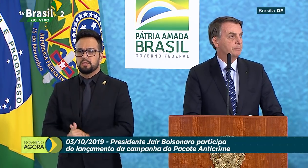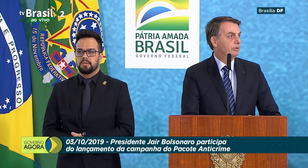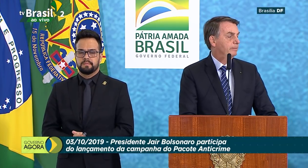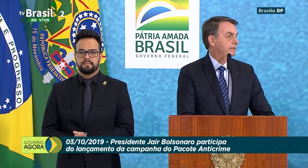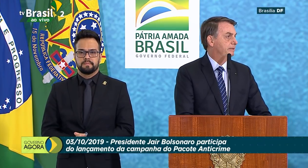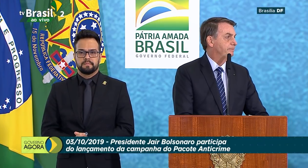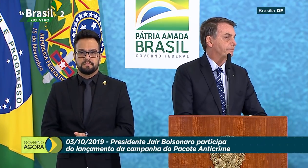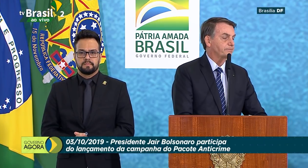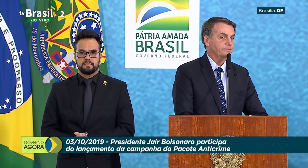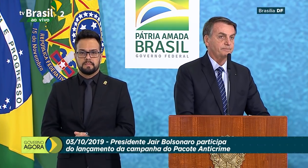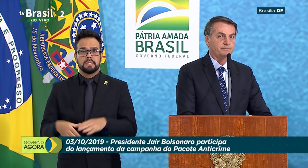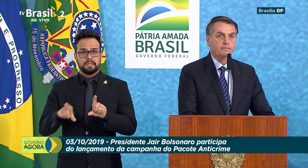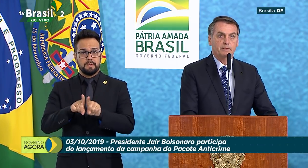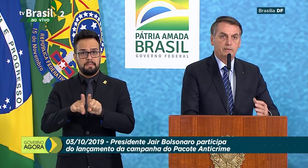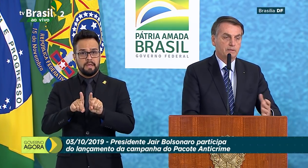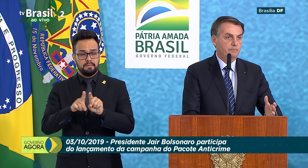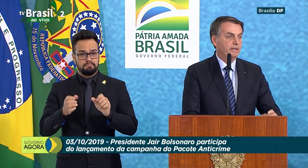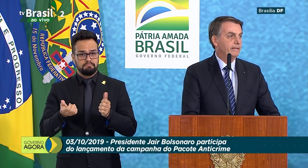conceder diplomas,